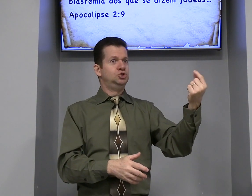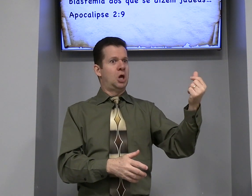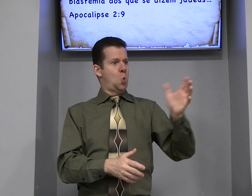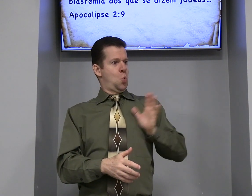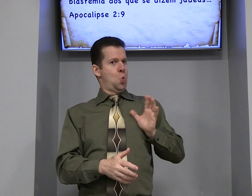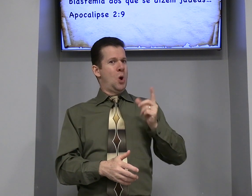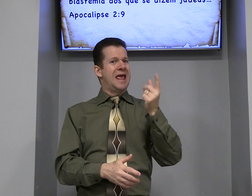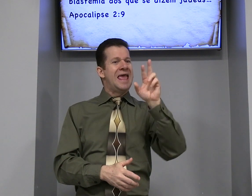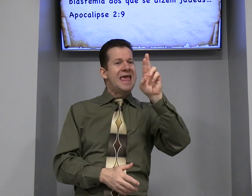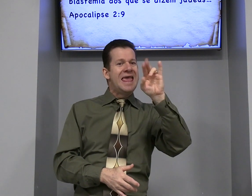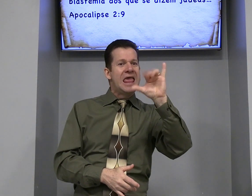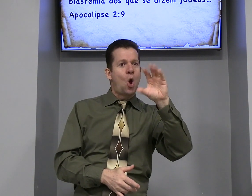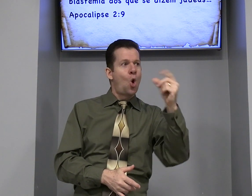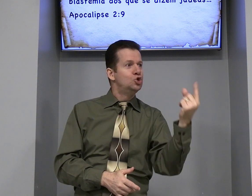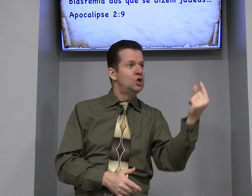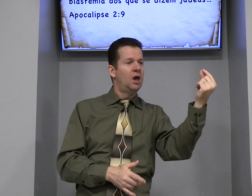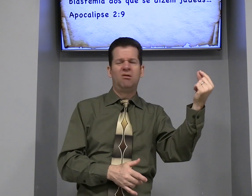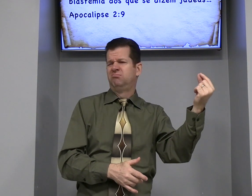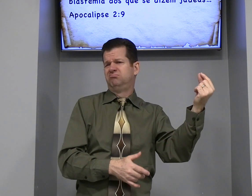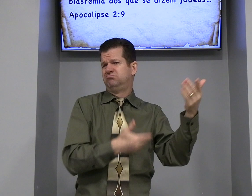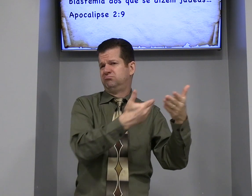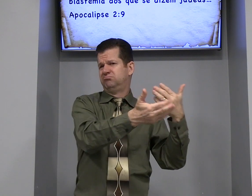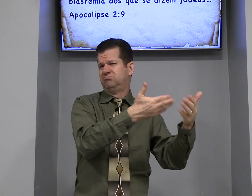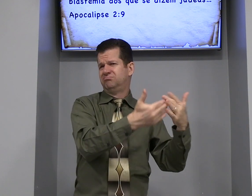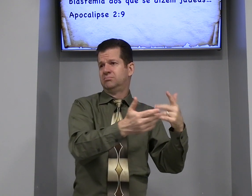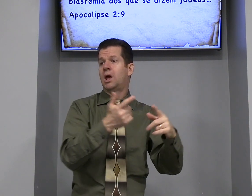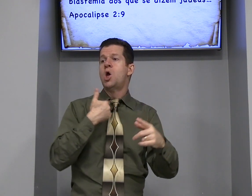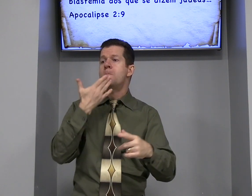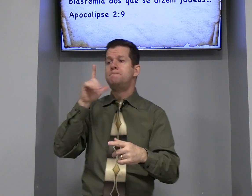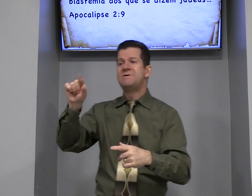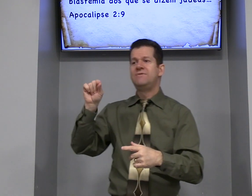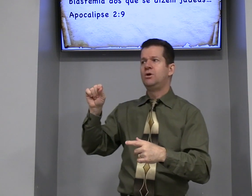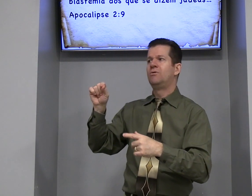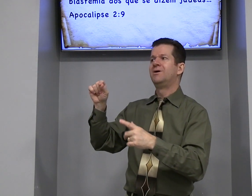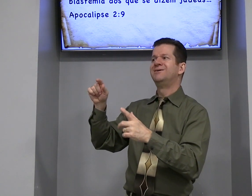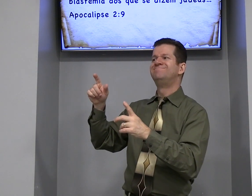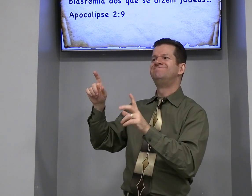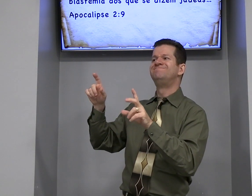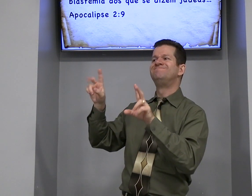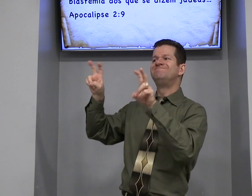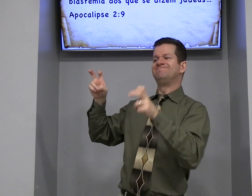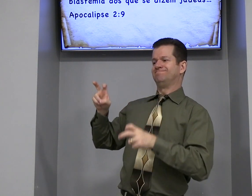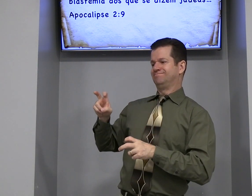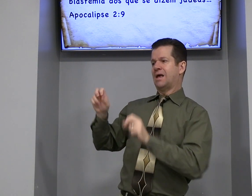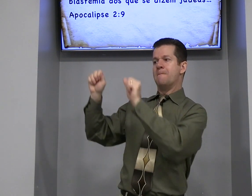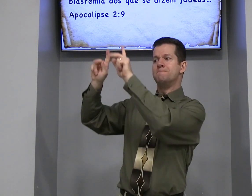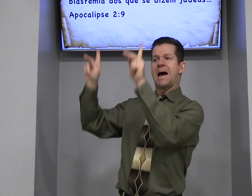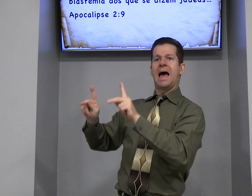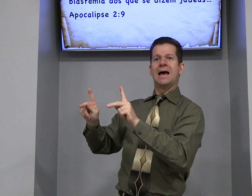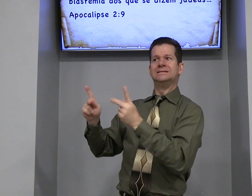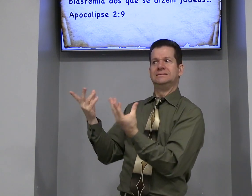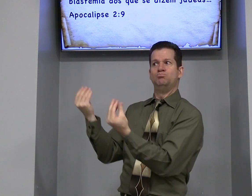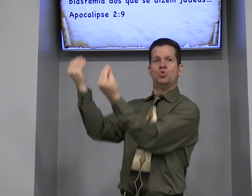Eles não eram pessoas ricas com muito dinheiro. Eles não importavam com isso. Eles preferiam ter